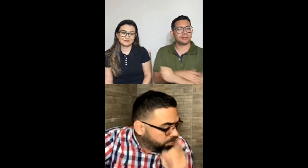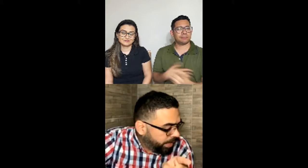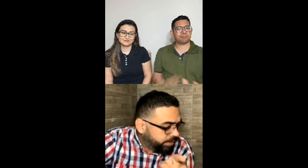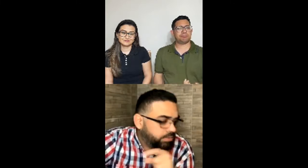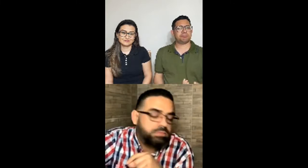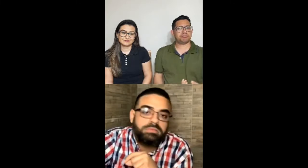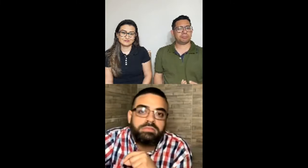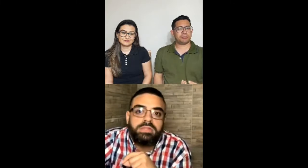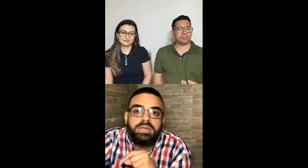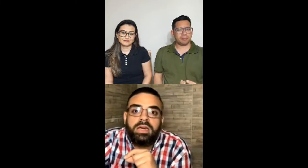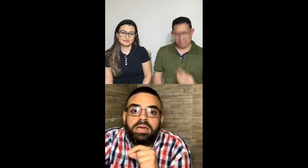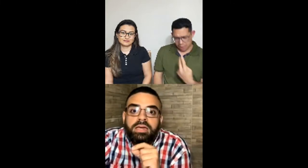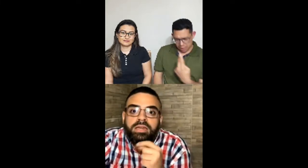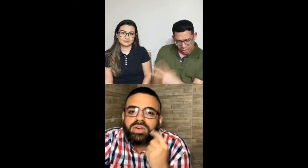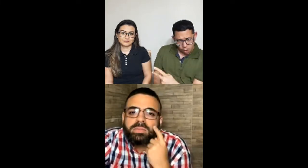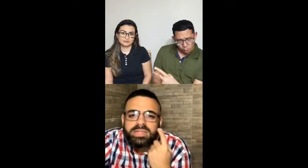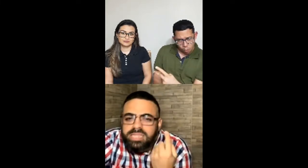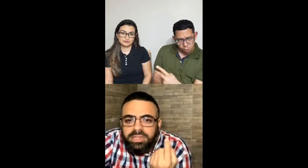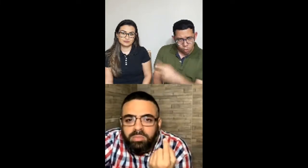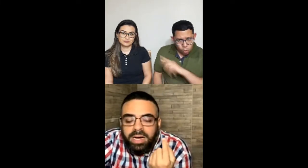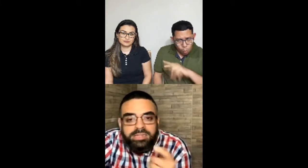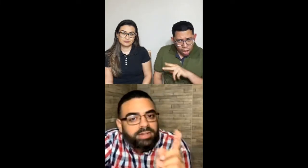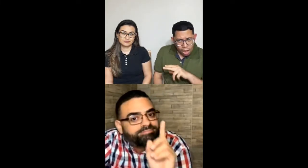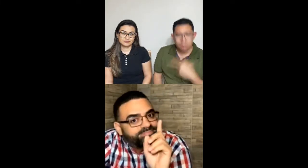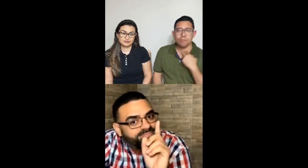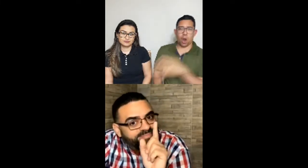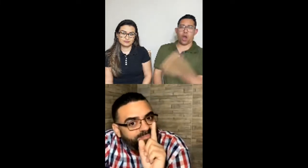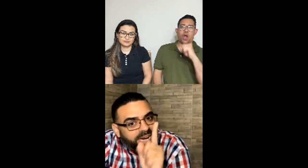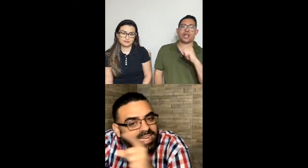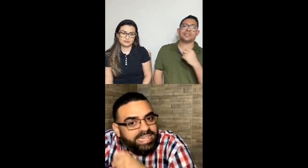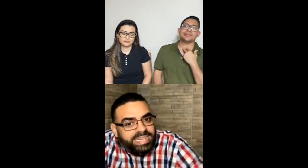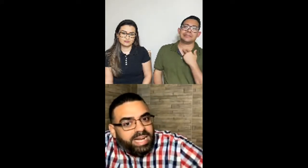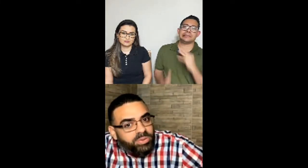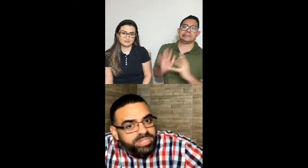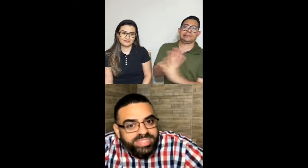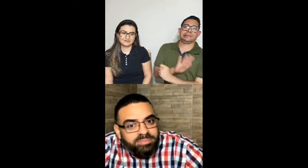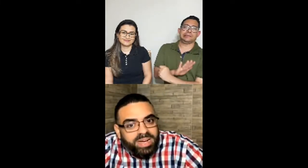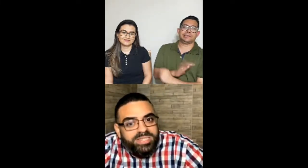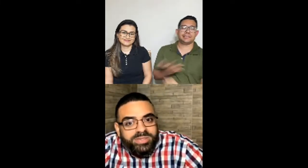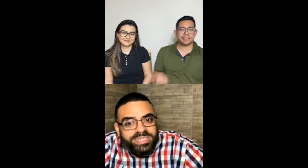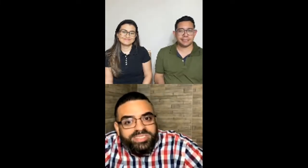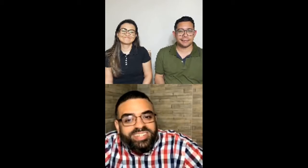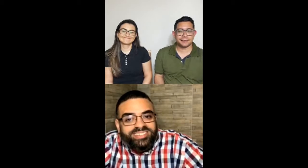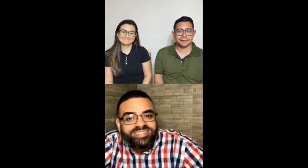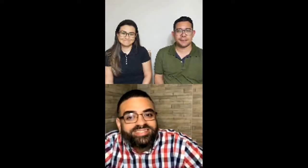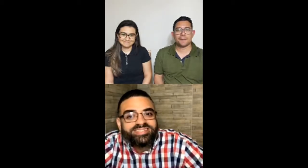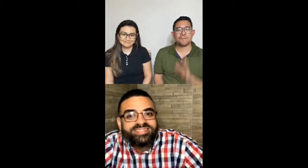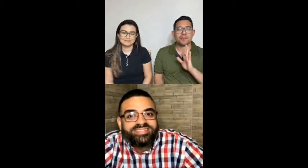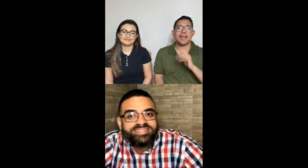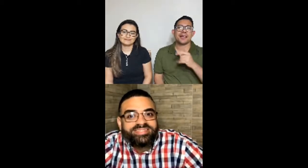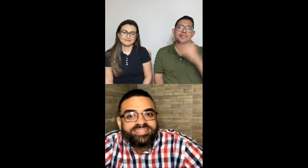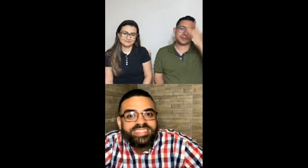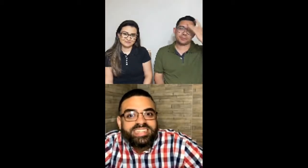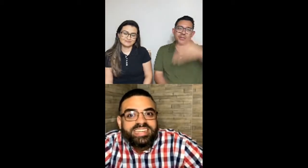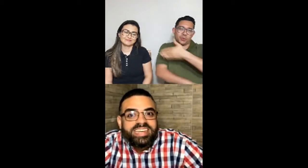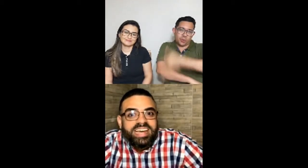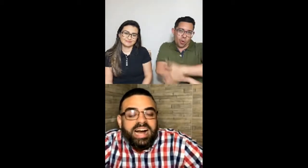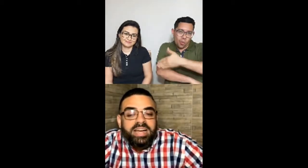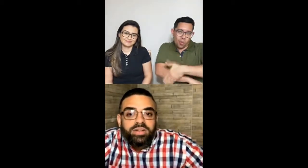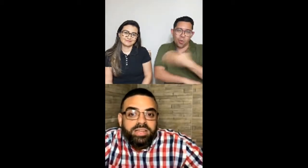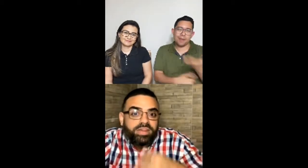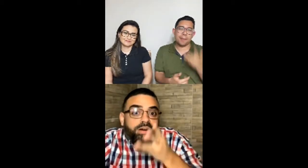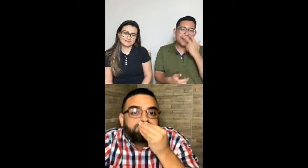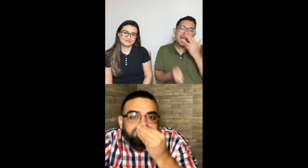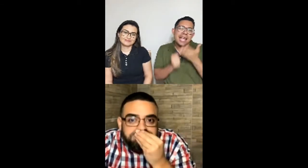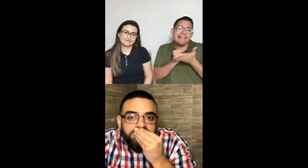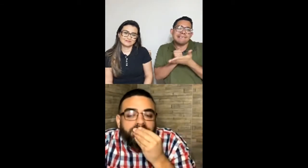Você não pode pegar o que não é seu. Se não é seu, não pegue. Eu falei, mas isso é tão básico. Para quem está